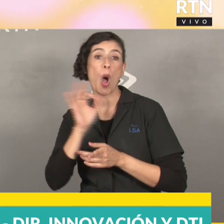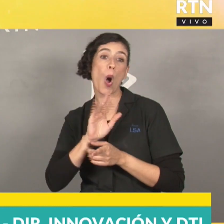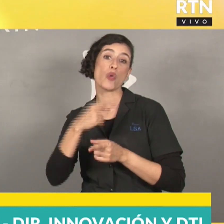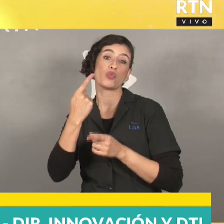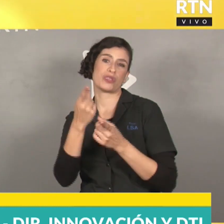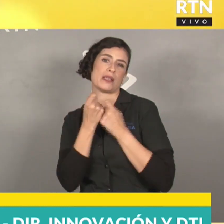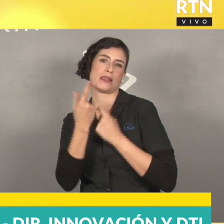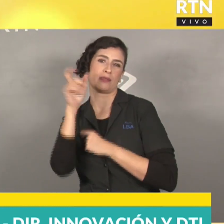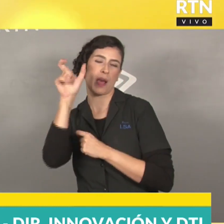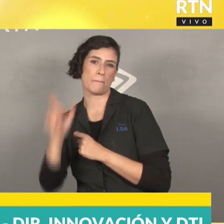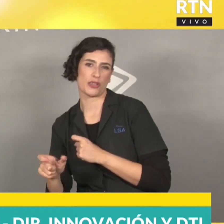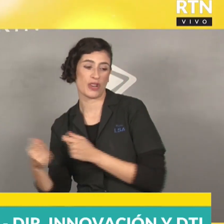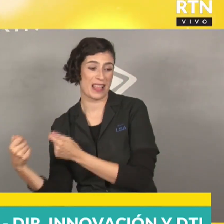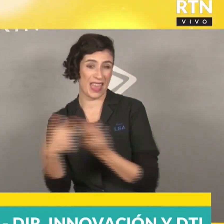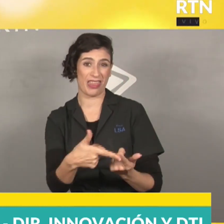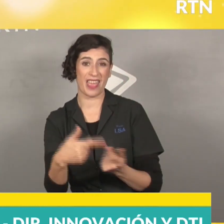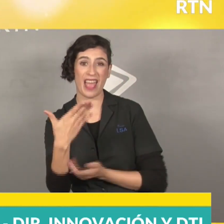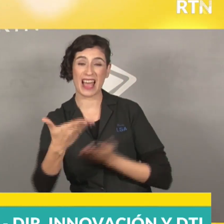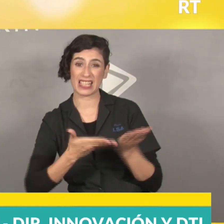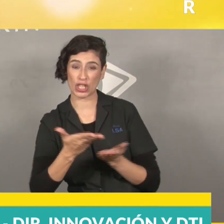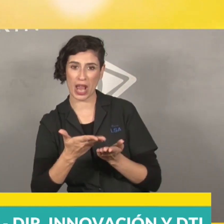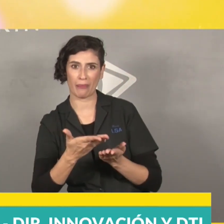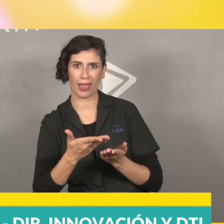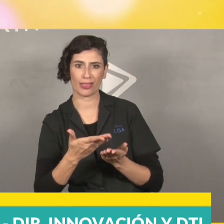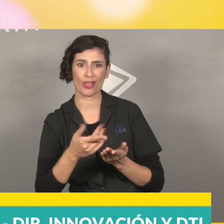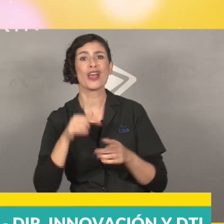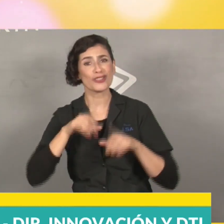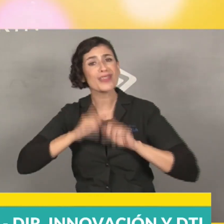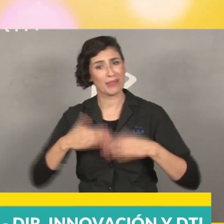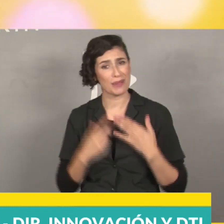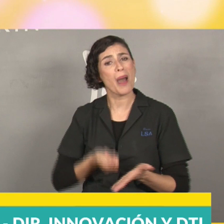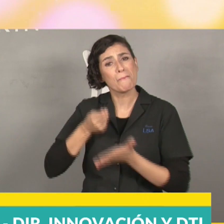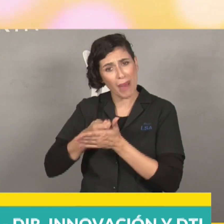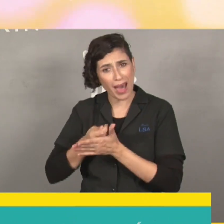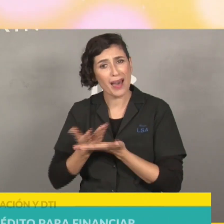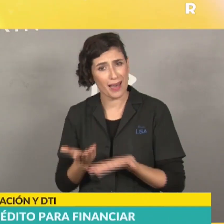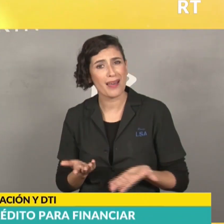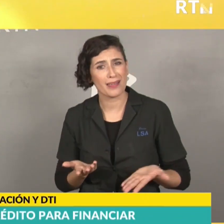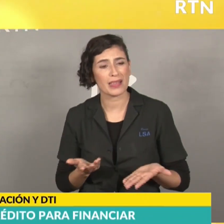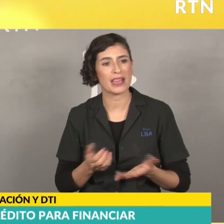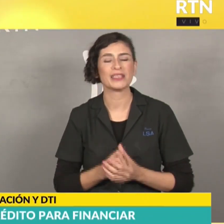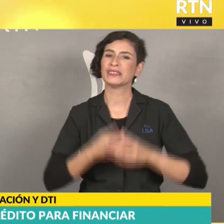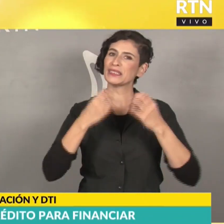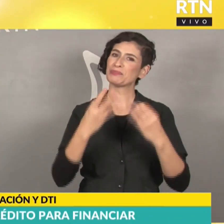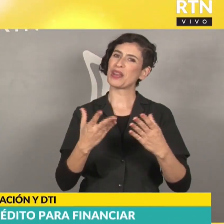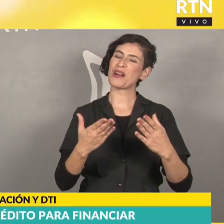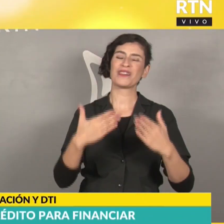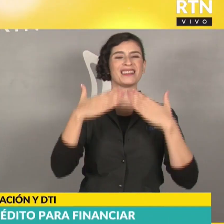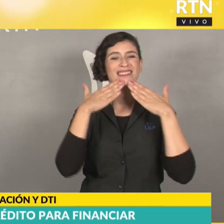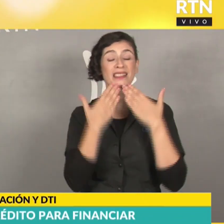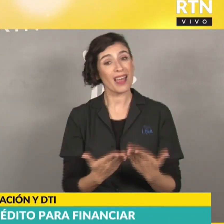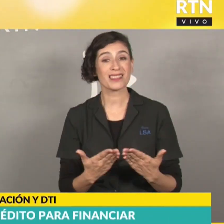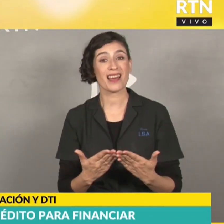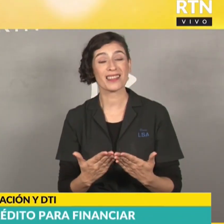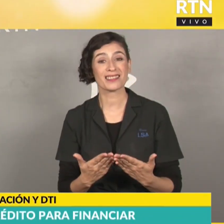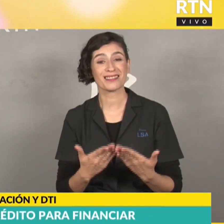trabaje como un asesor técnico, trabaje en el plan de negocio, también se puede financiar a través de esa línea. Muy bien. Bueno, muchísimas gracias por acompañarnos,